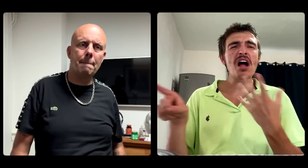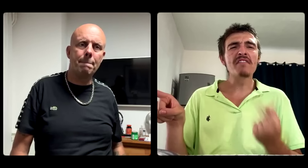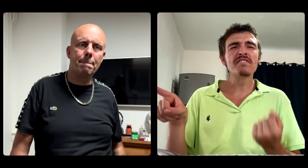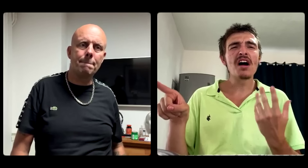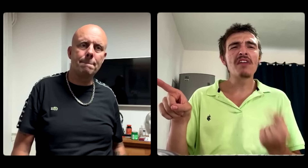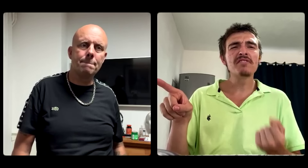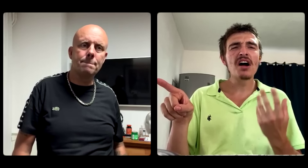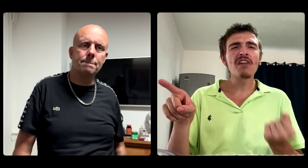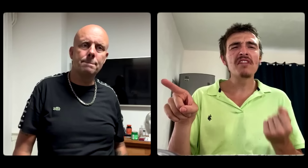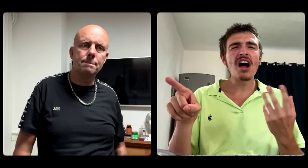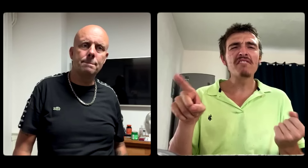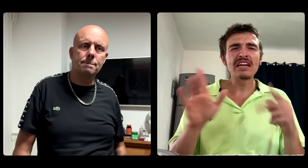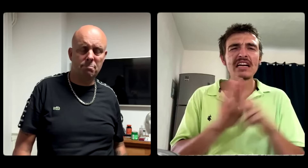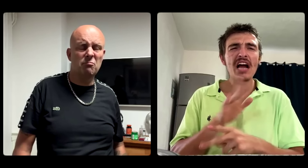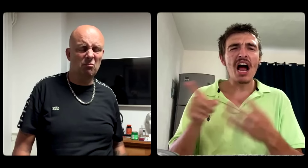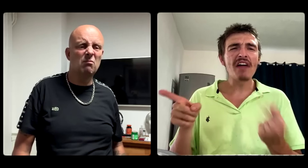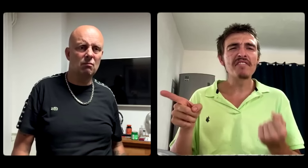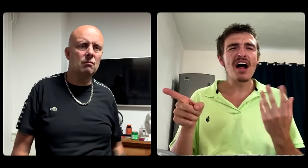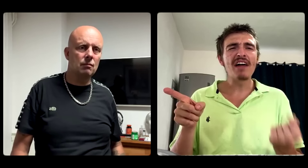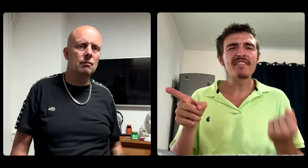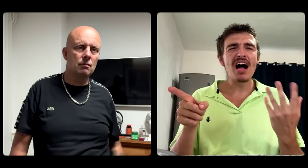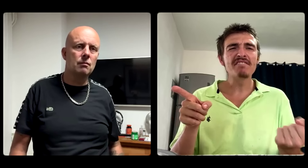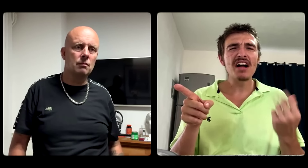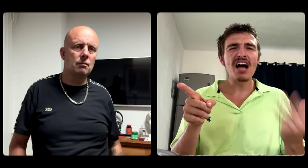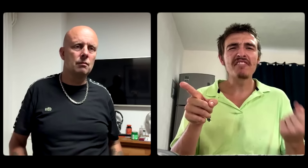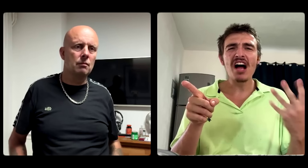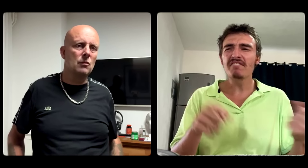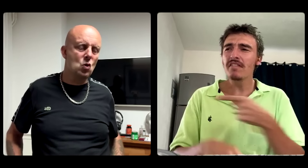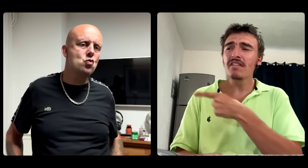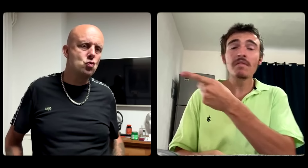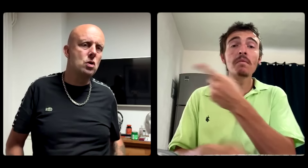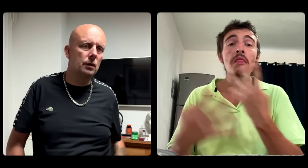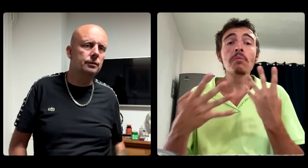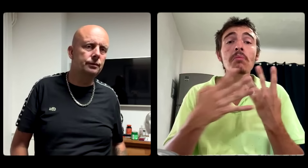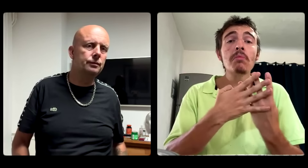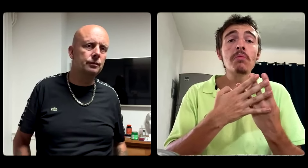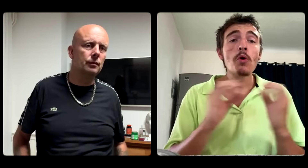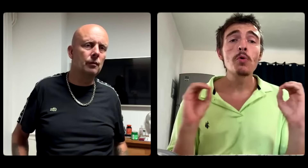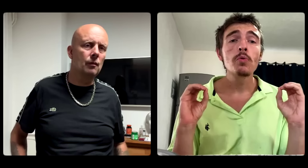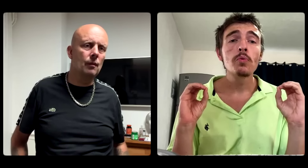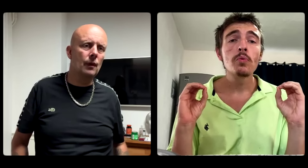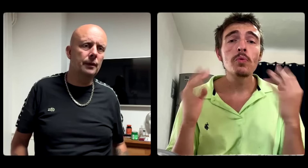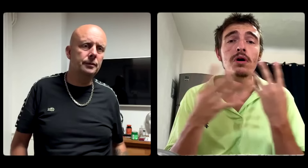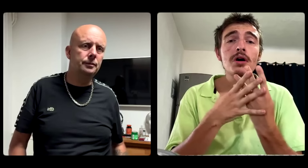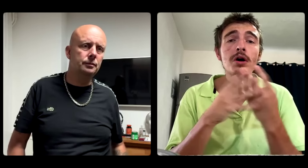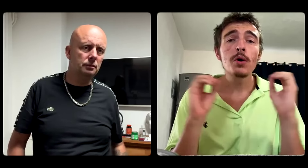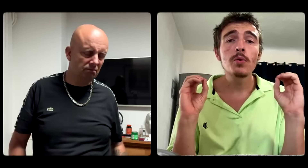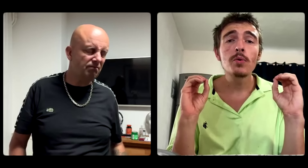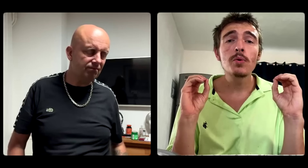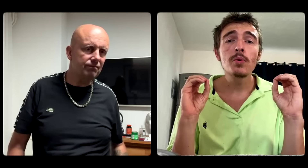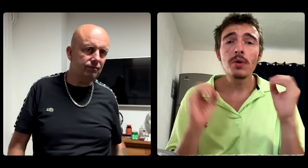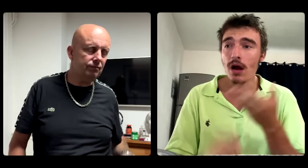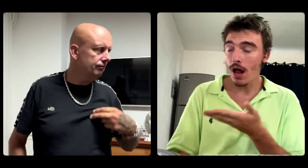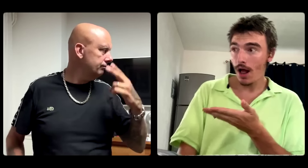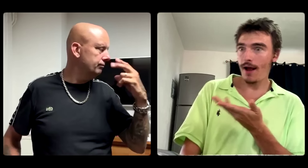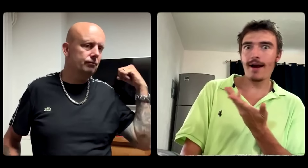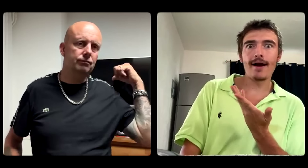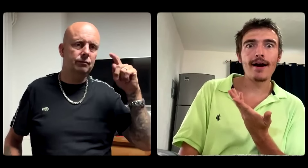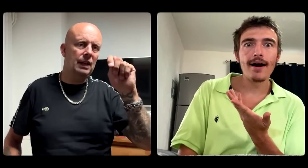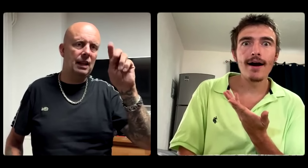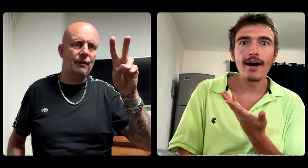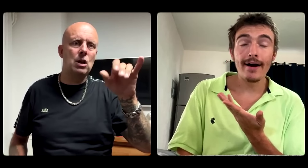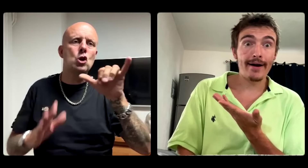En als ik werkelijk boos begin te worden, ik zeg je heel eerlijk, ik begin een beetje boos te worden, ik spreek je zo.